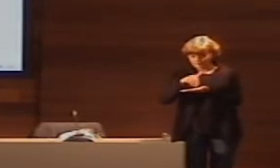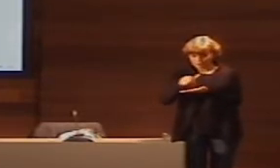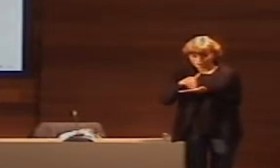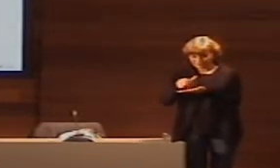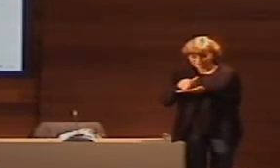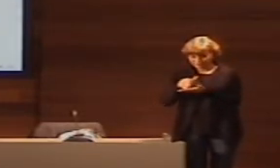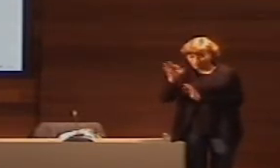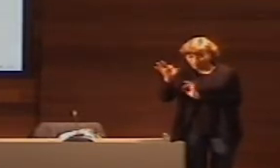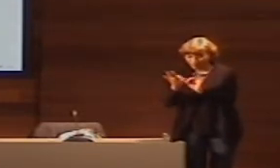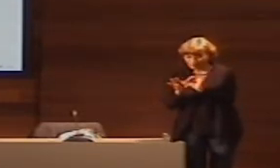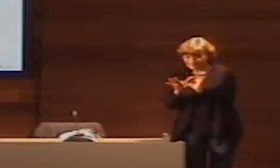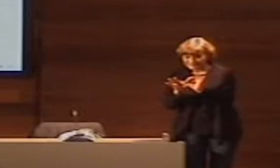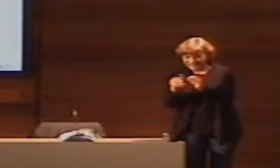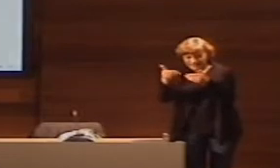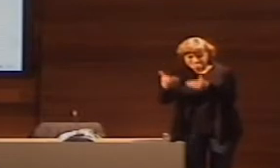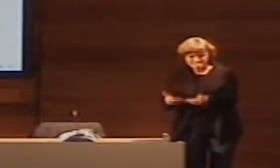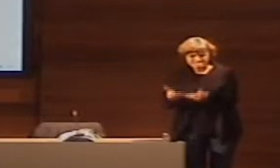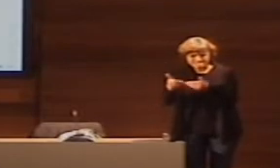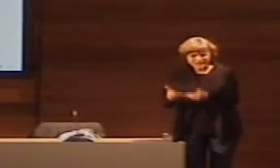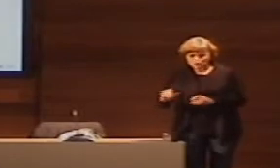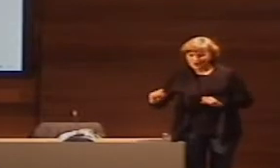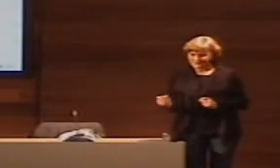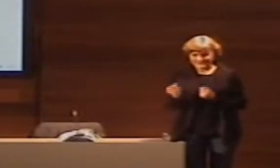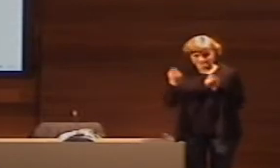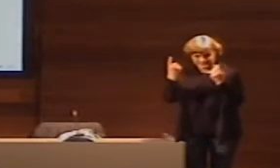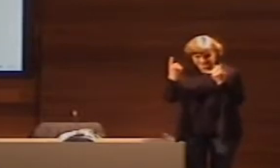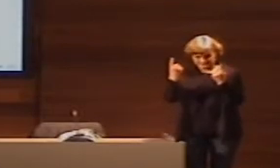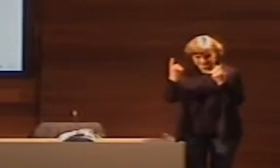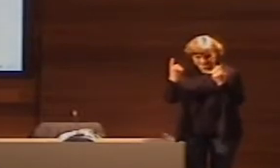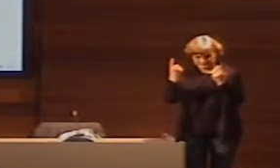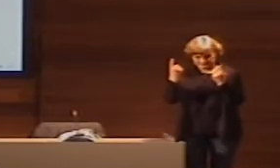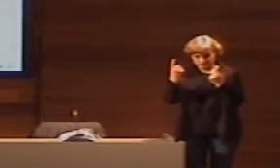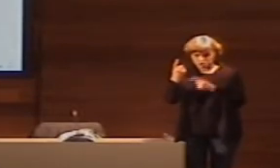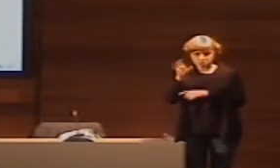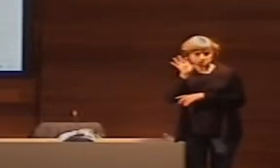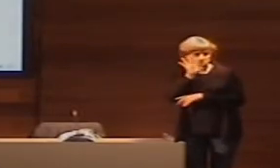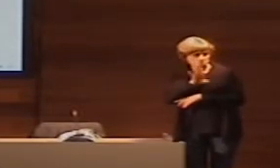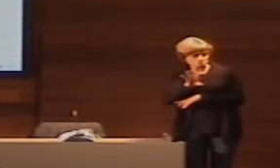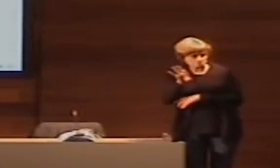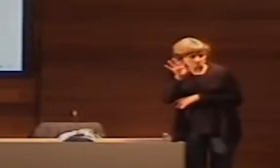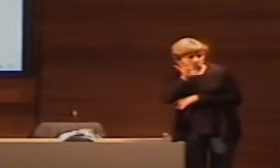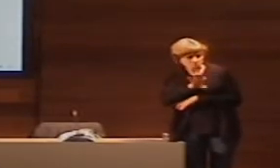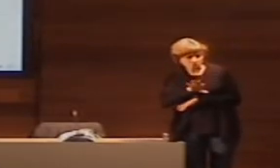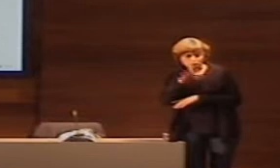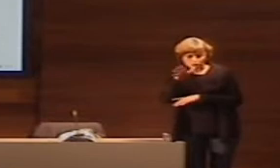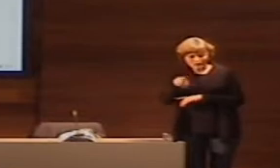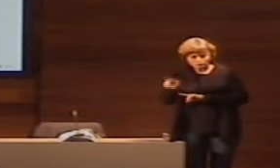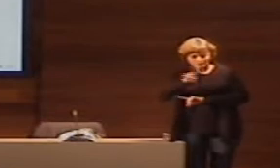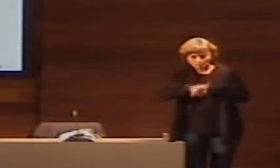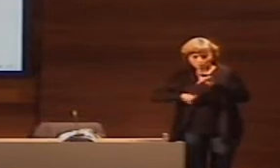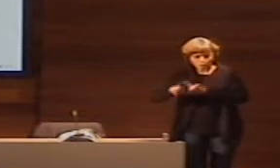etcétera, es la fracción en peso más importante de los residuos. Y es curioso porque es la que más problemas da,